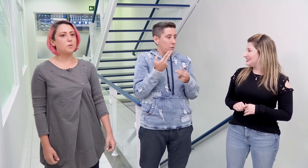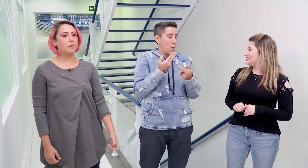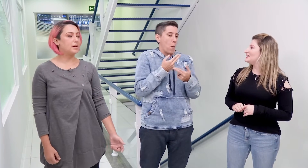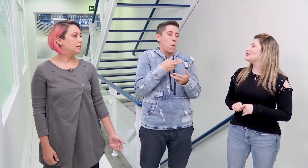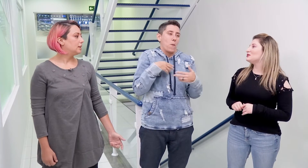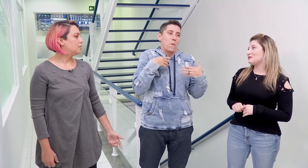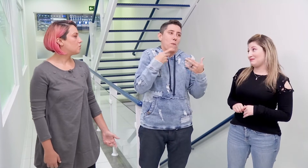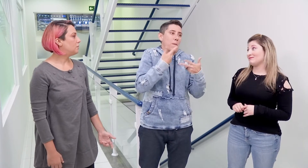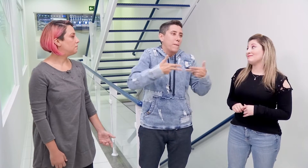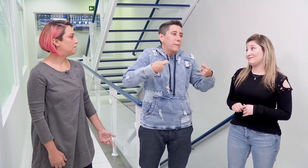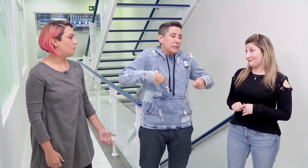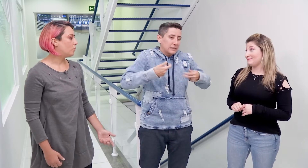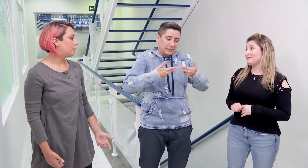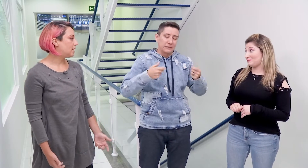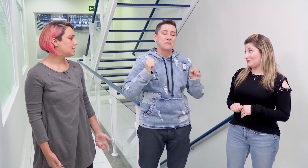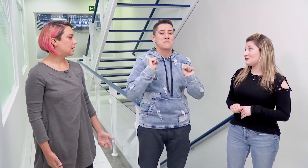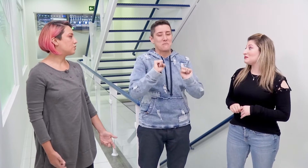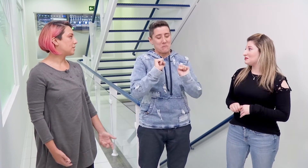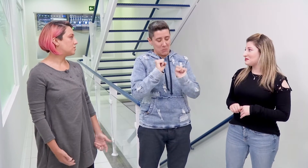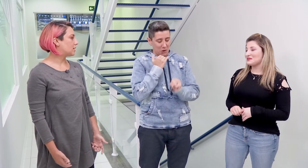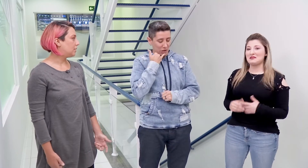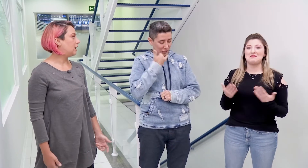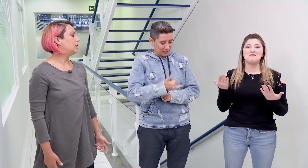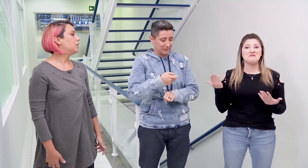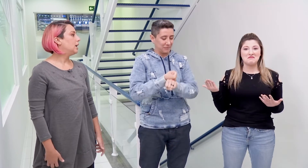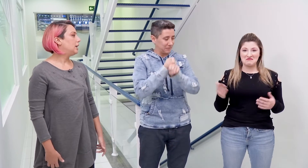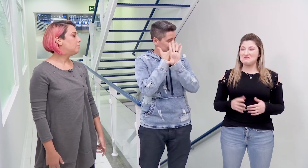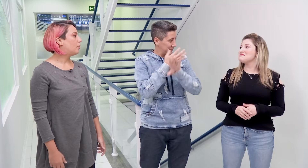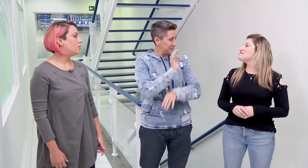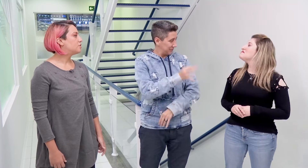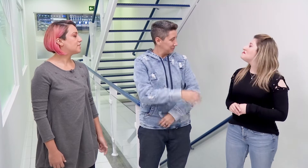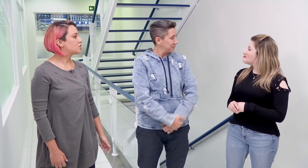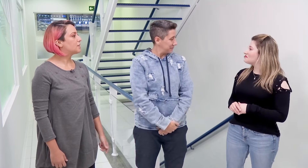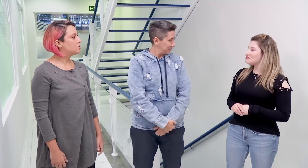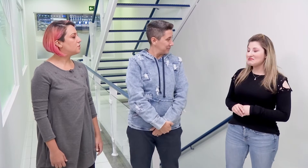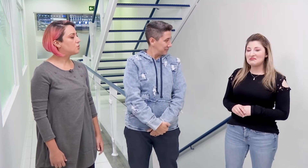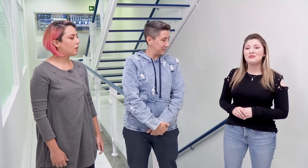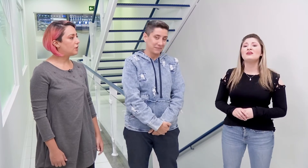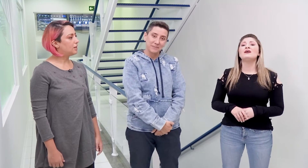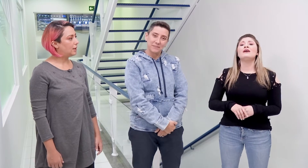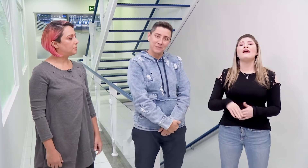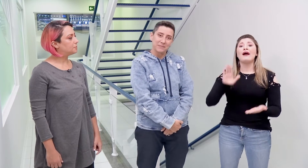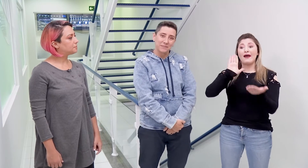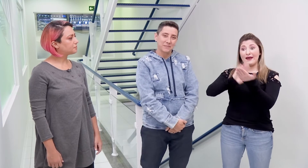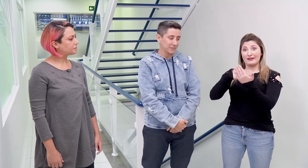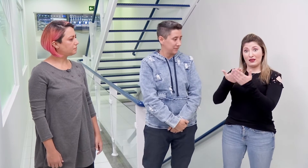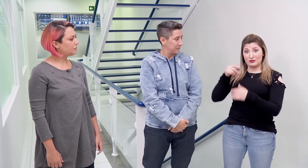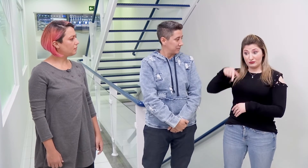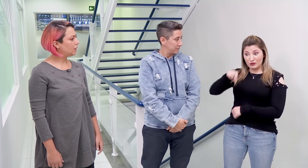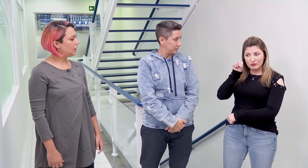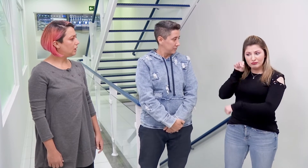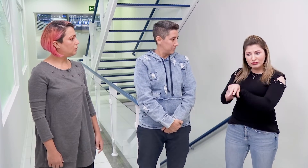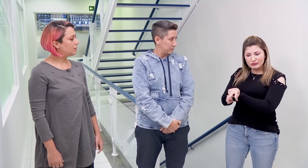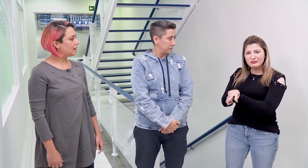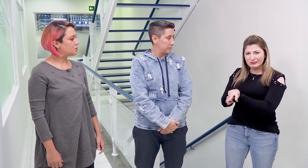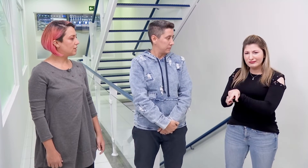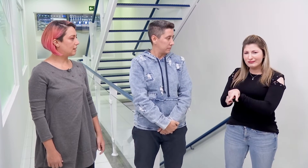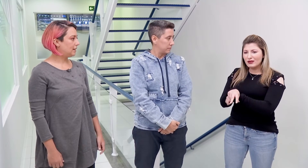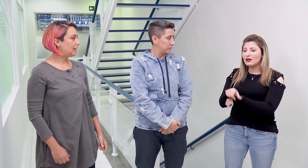problema, né, de alguma empresa, né, no espaço de trabalho, ele pode fazer a chamada de vídeo em qualquer horário. E o intérprete que trabalha